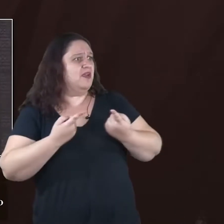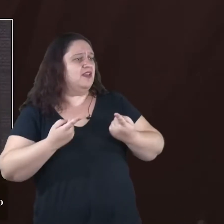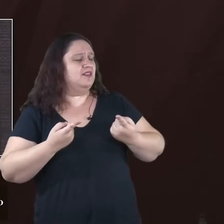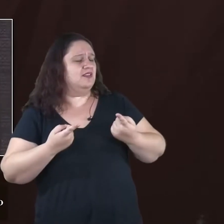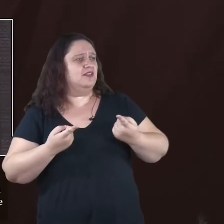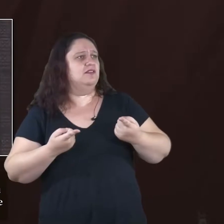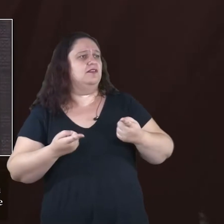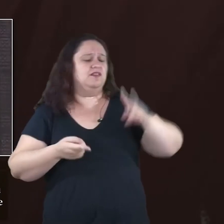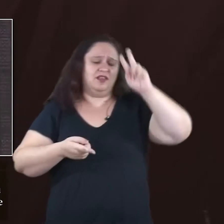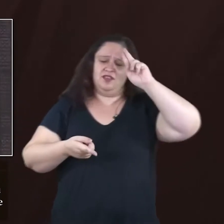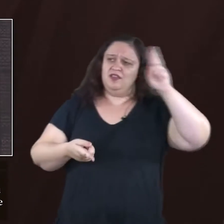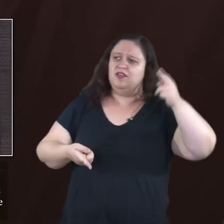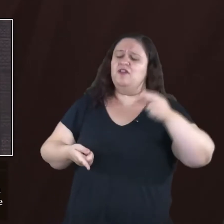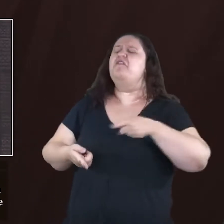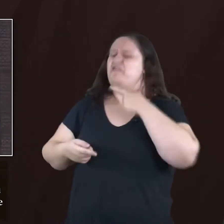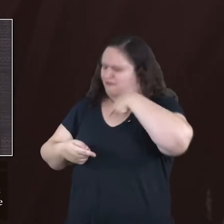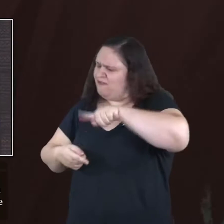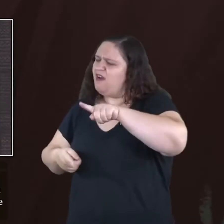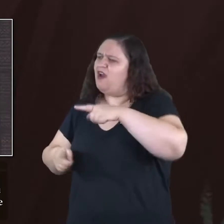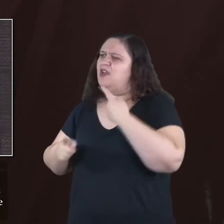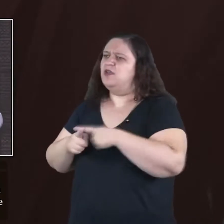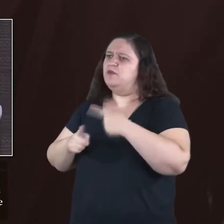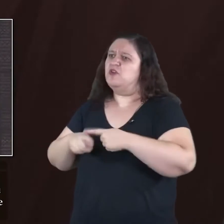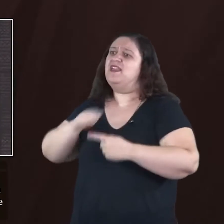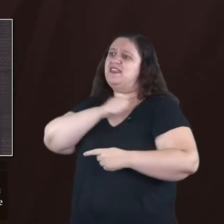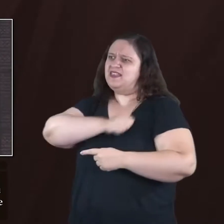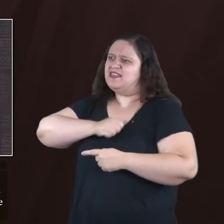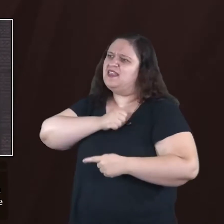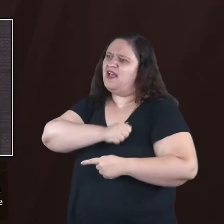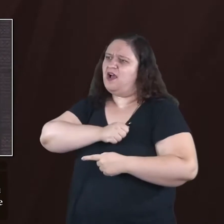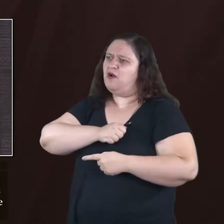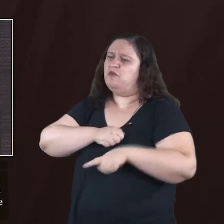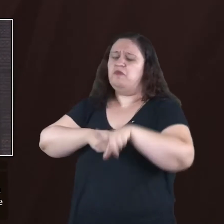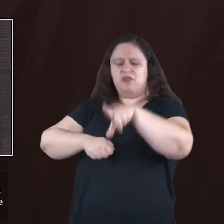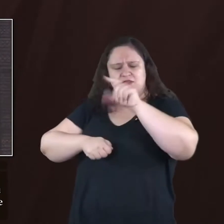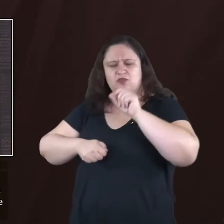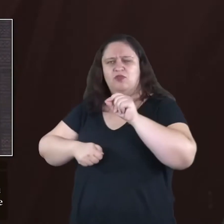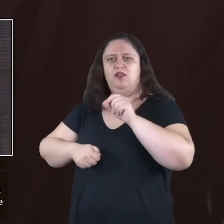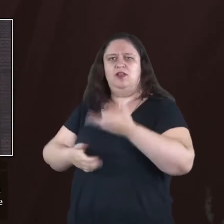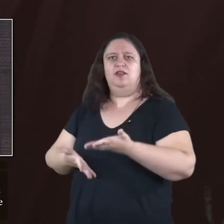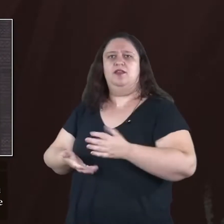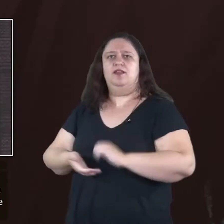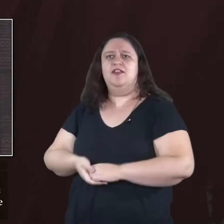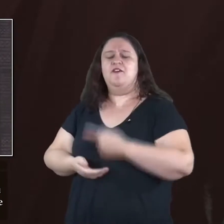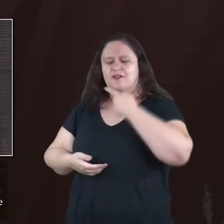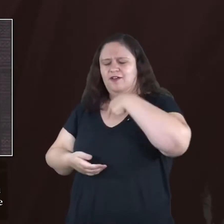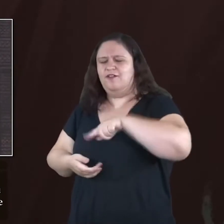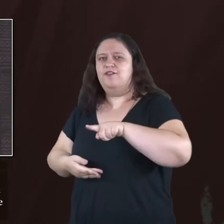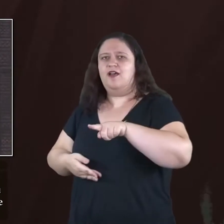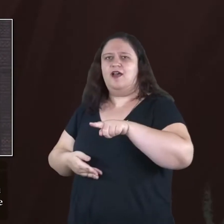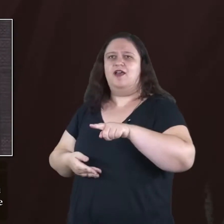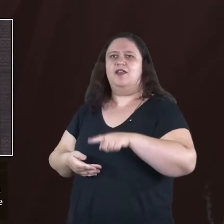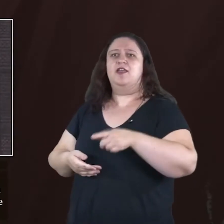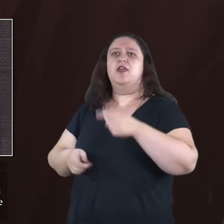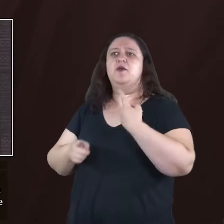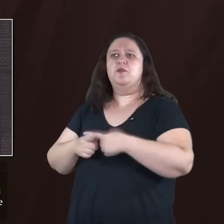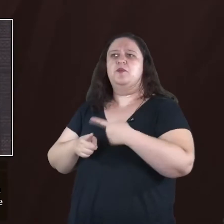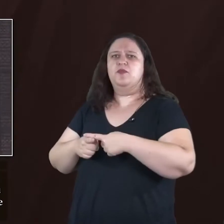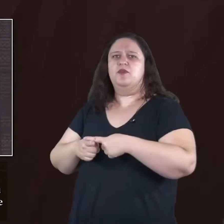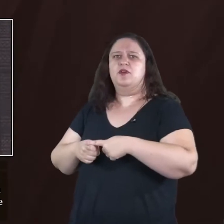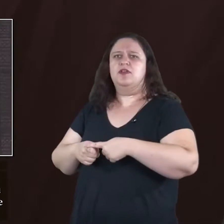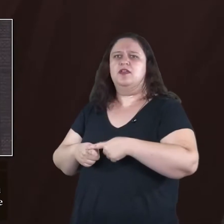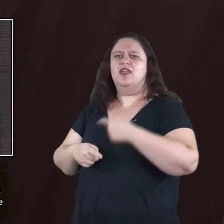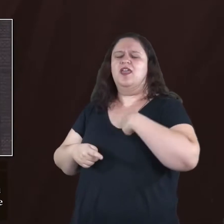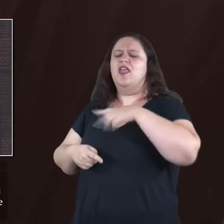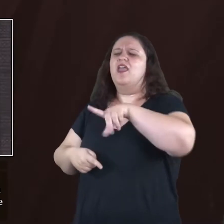vai, porque este é para mim um vaso escolhido. Vai, porque este é para mim